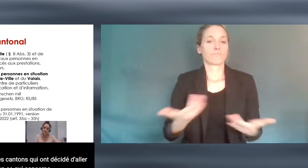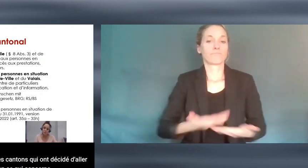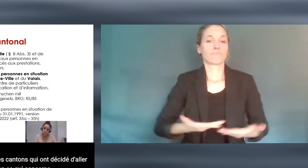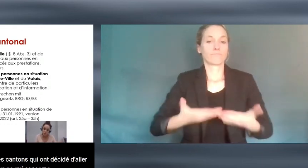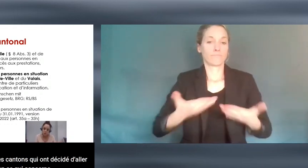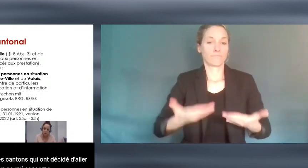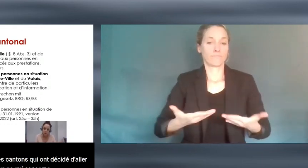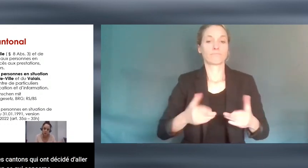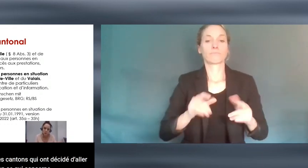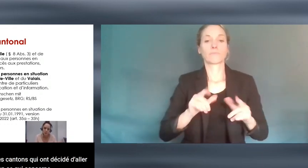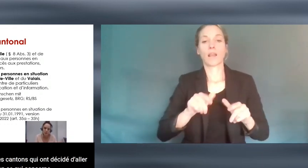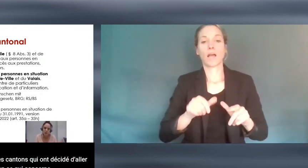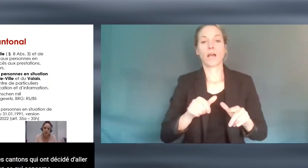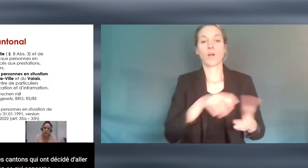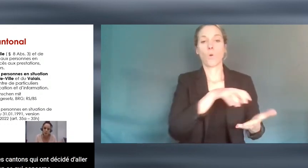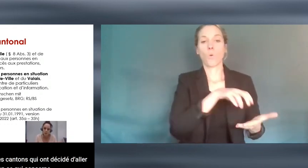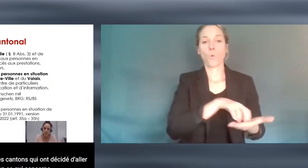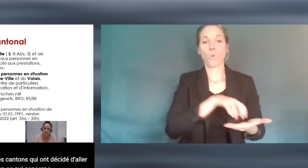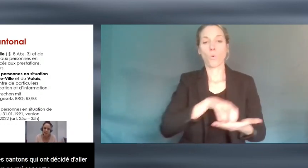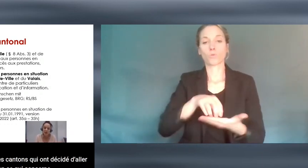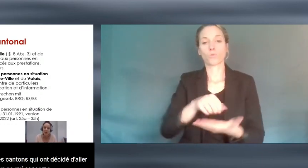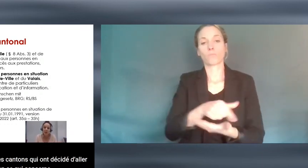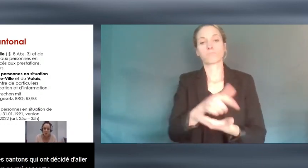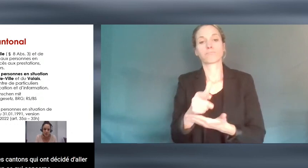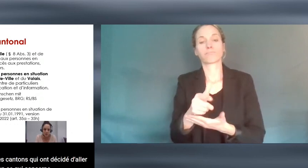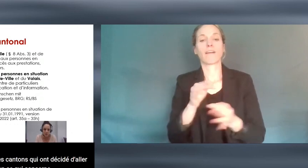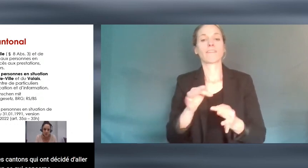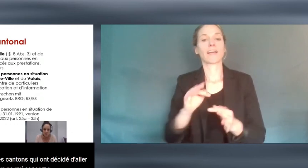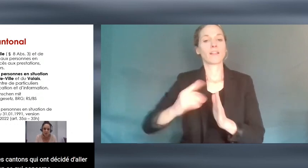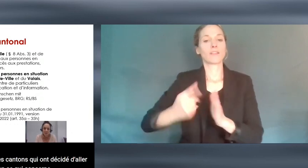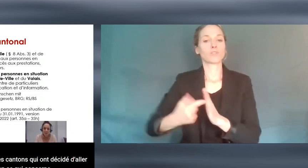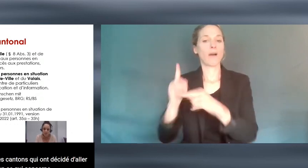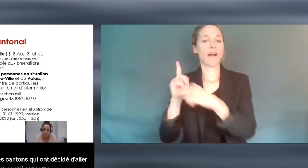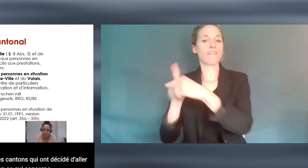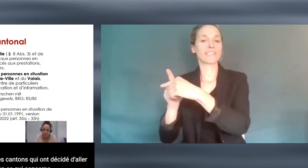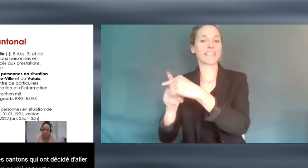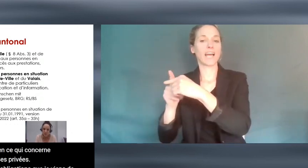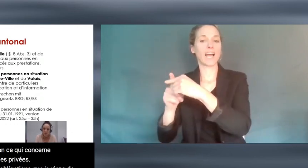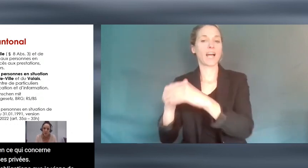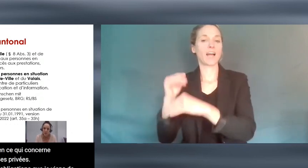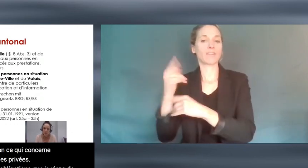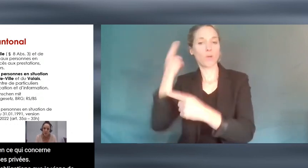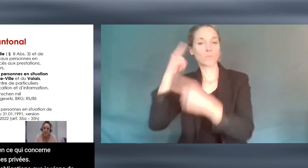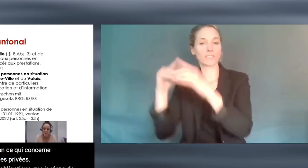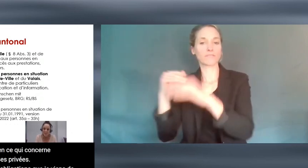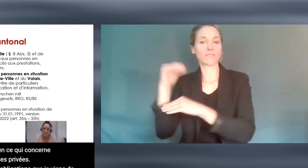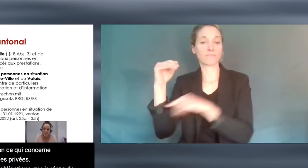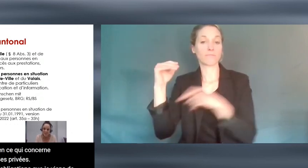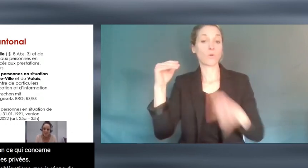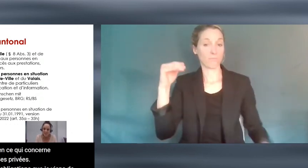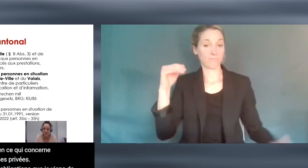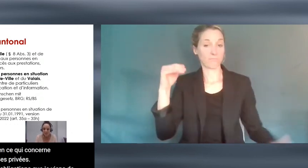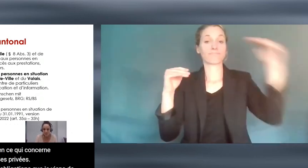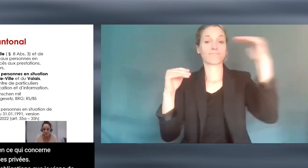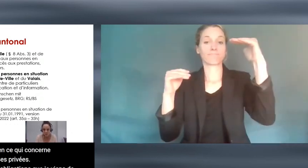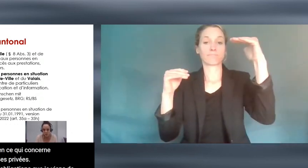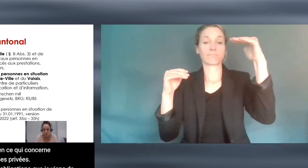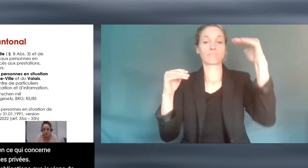décidé d'aller plus loin que ce que prévoit le droit fédéral en ce qui concerne spécifiquement les sites